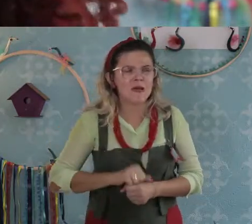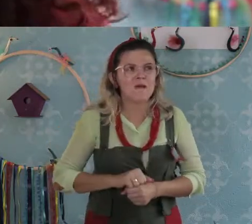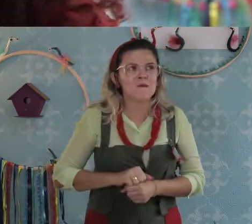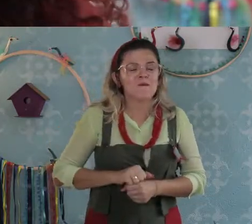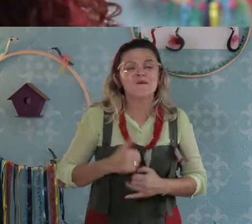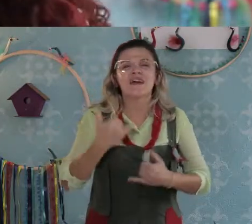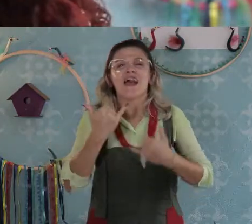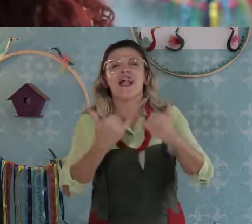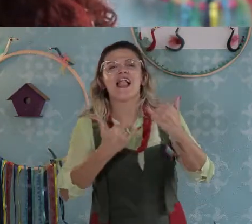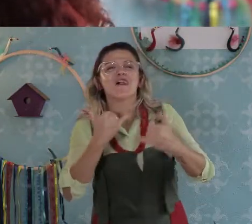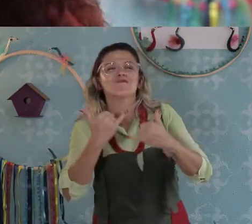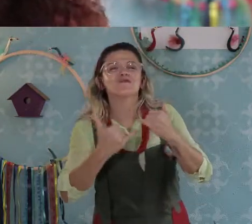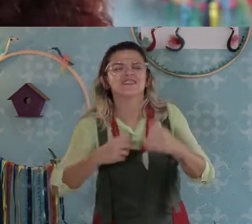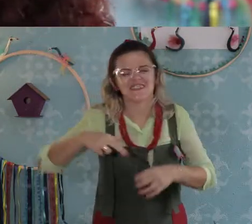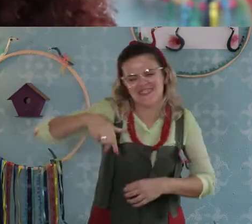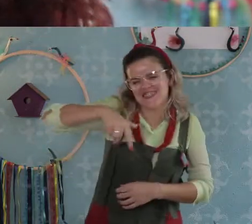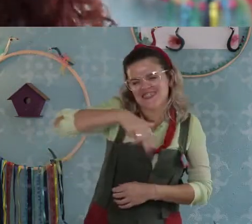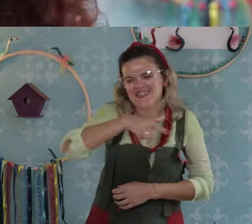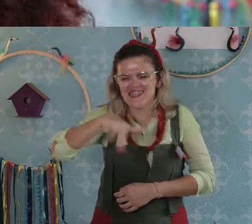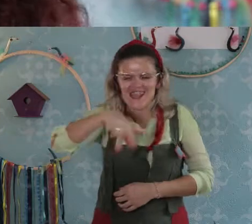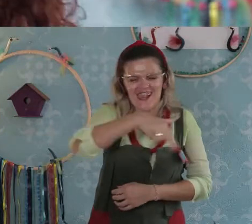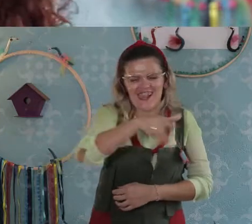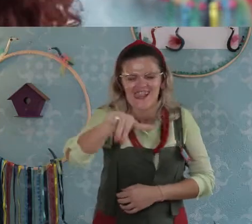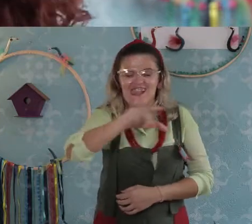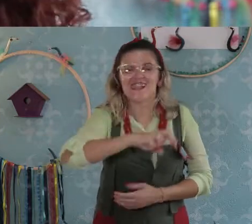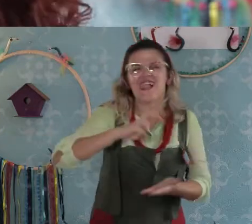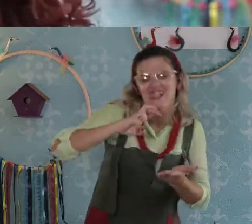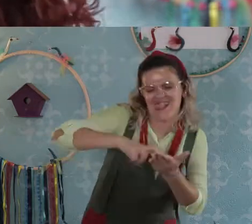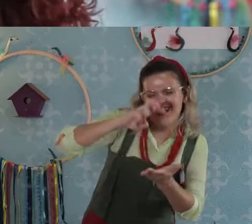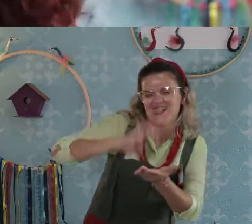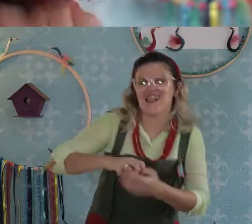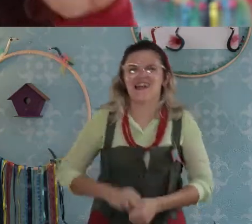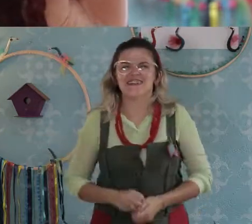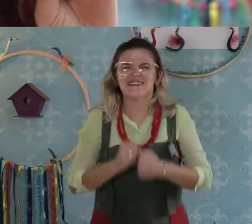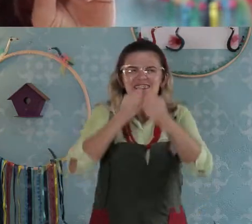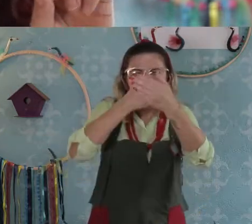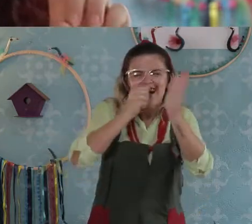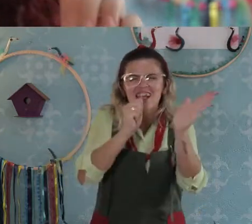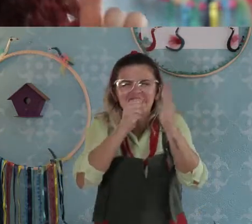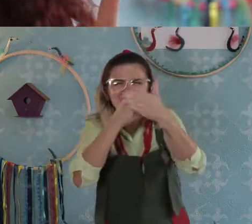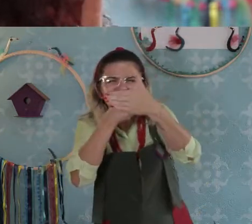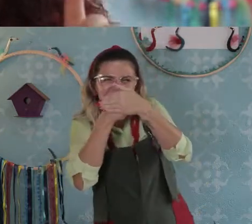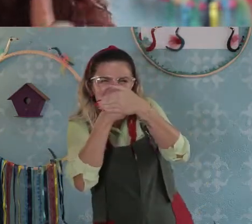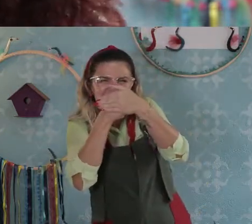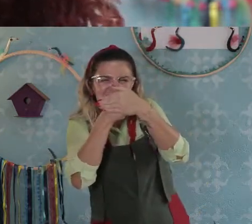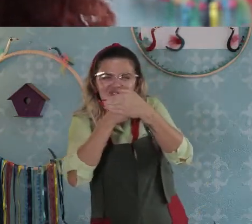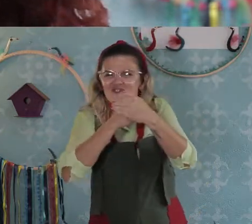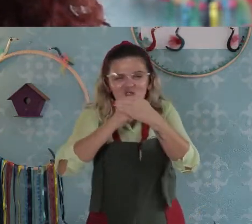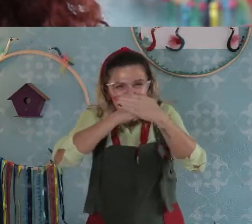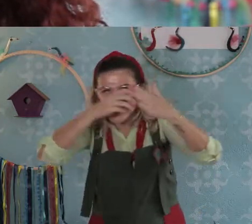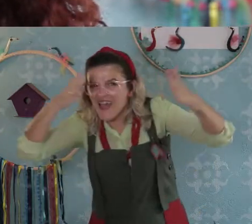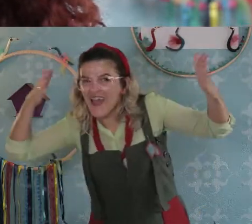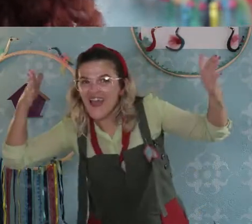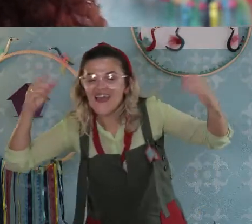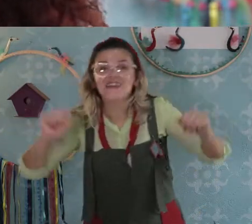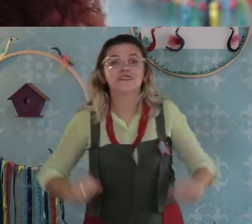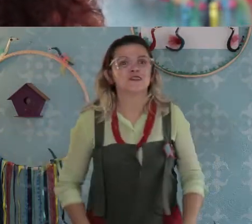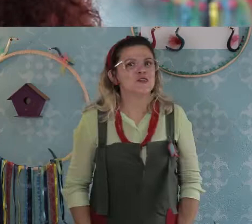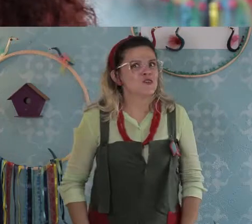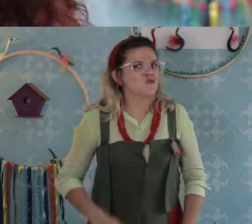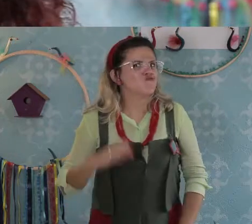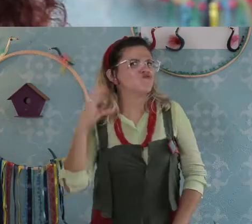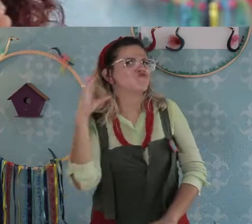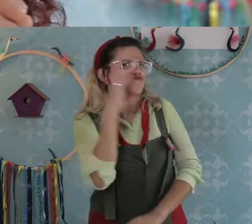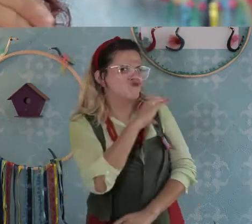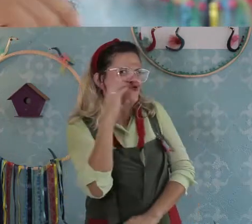à frente nas brincadeiras de corrida, nas brincadeiras de pega e de achar todo mundo no pique-esconde. Ela